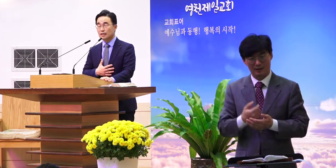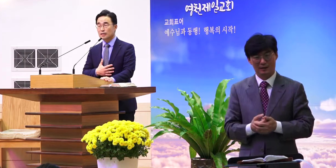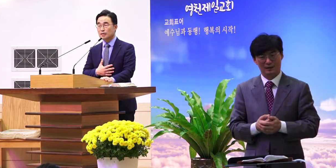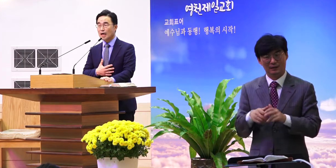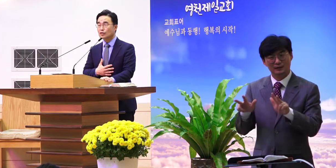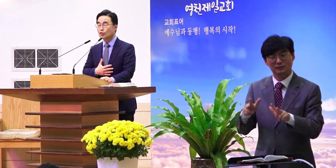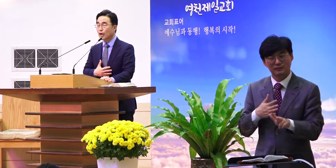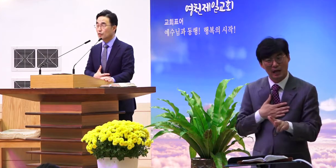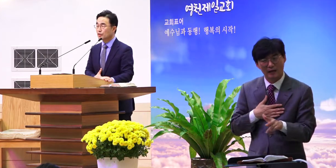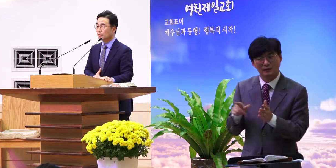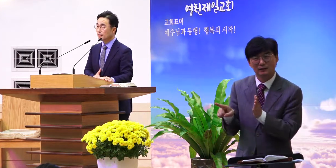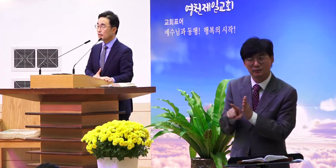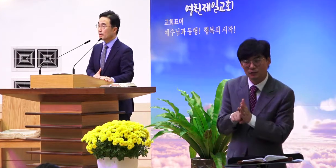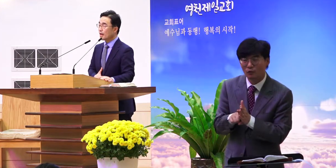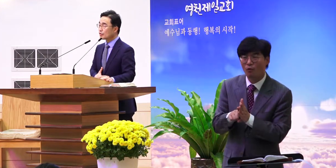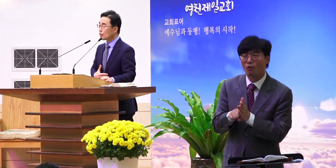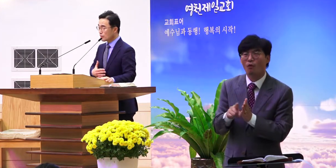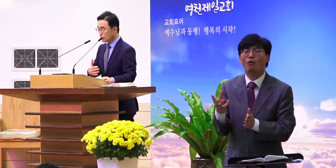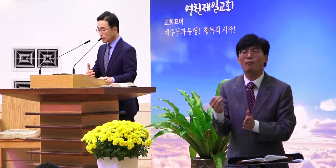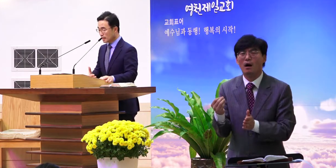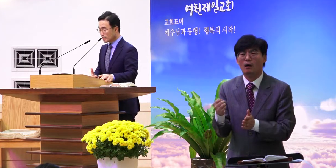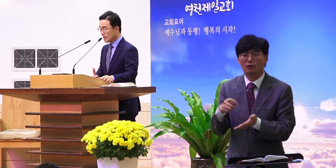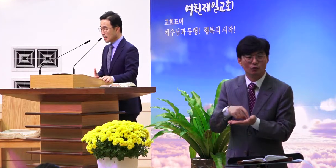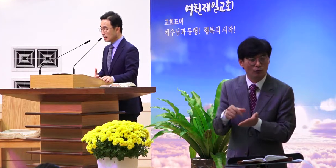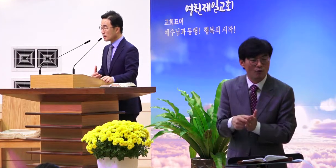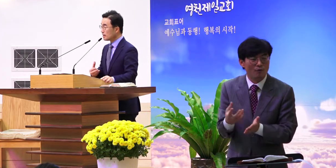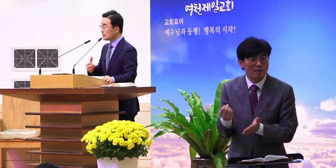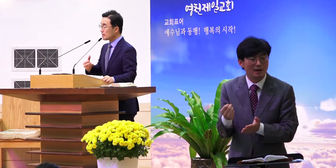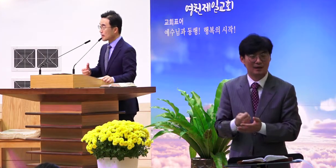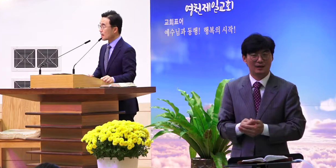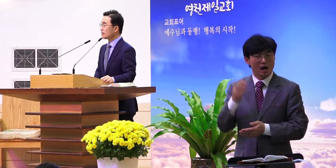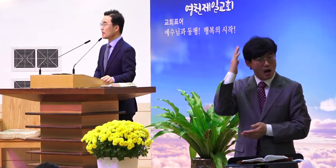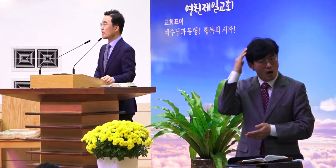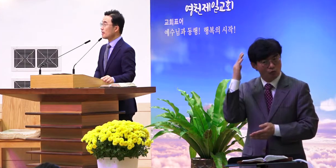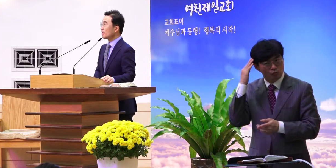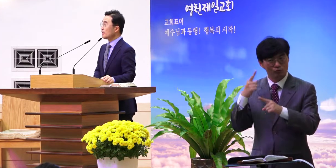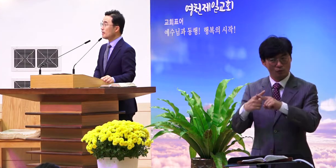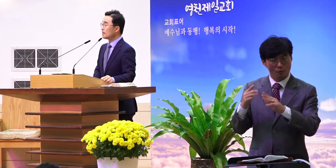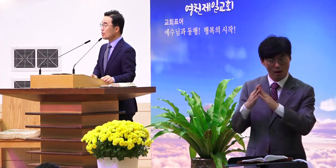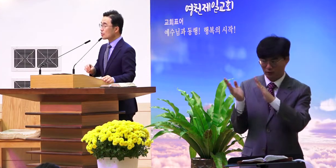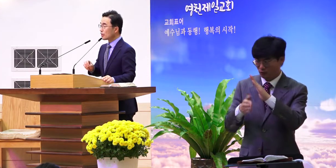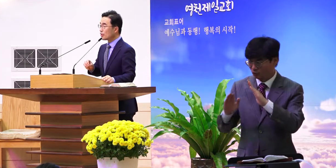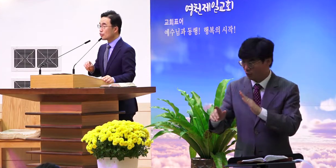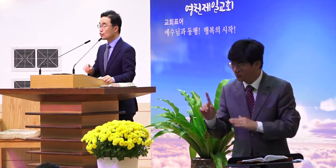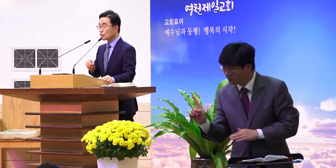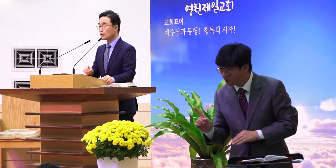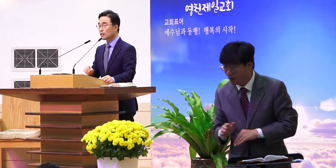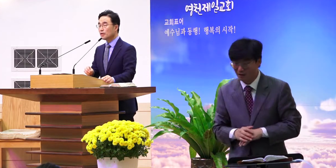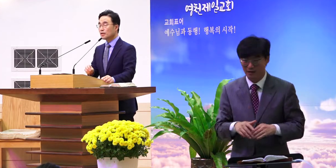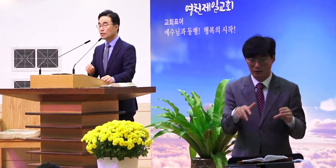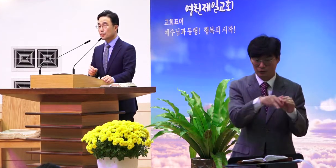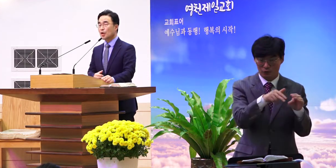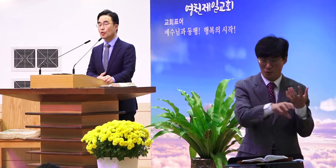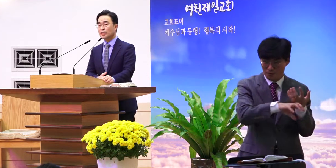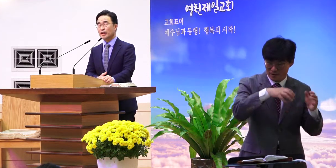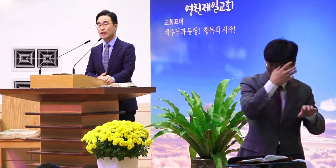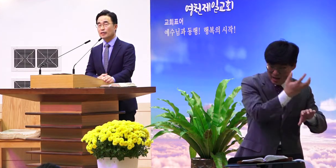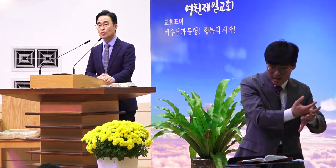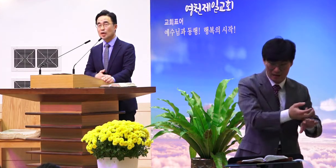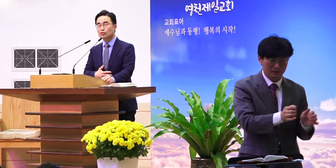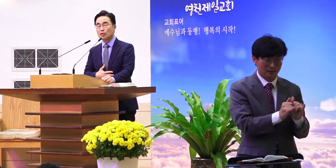신앙, 지금 한국교회의 모습, 한국교회 성도들의 신앙을 생각할 때에 그 영적인 현주소를